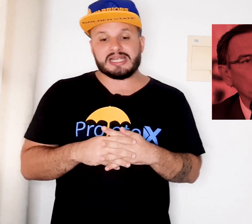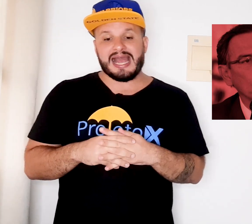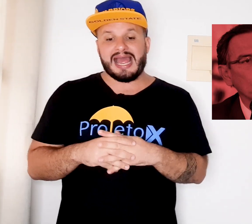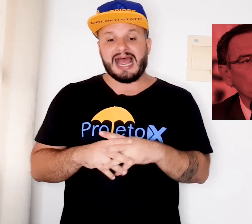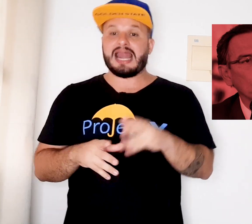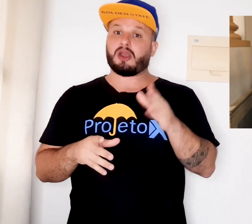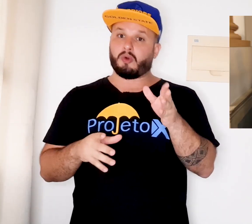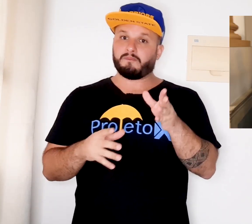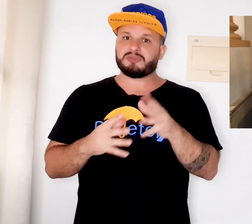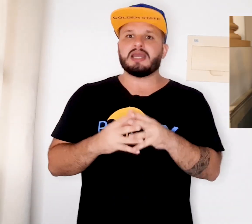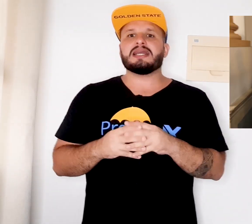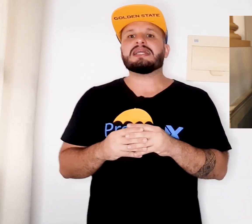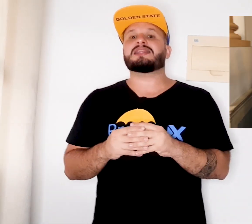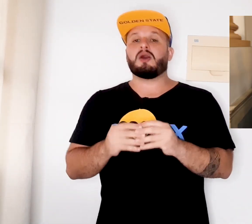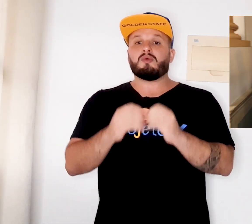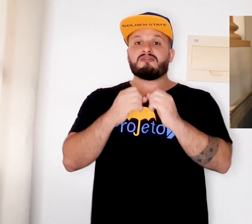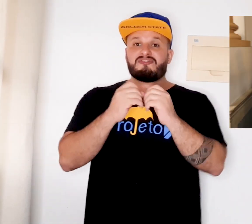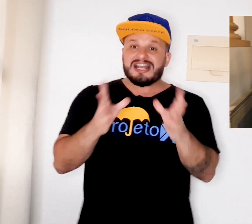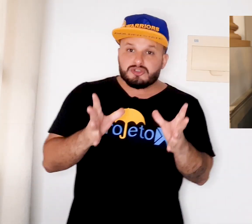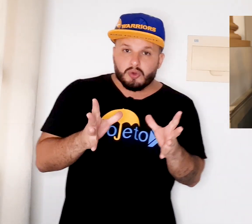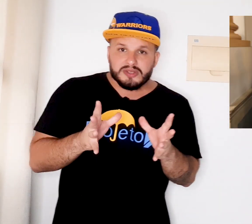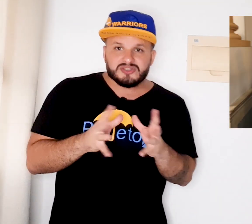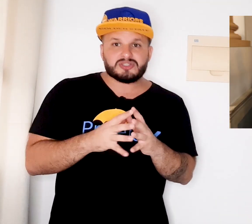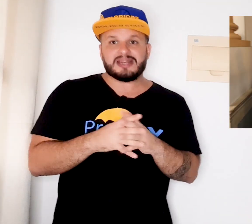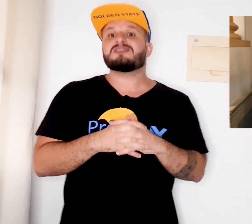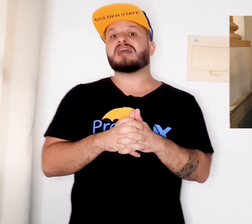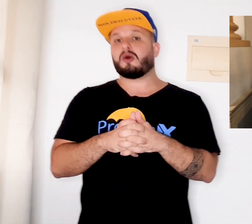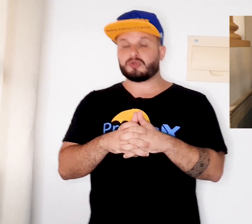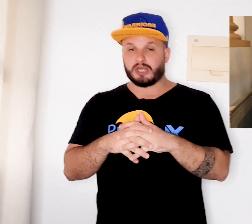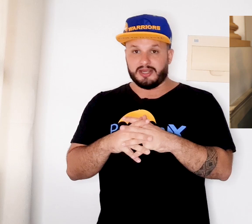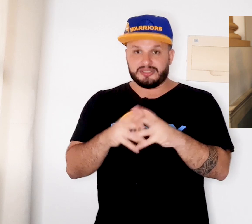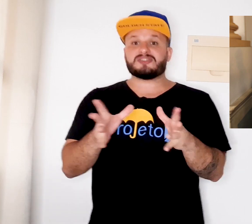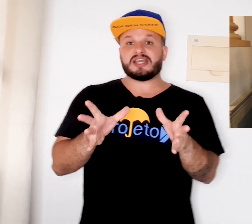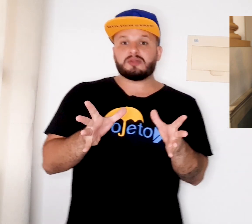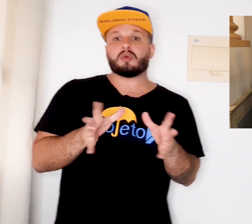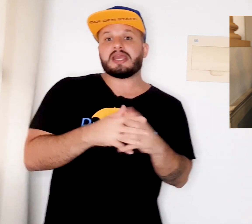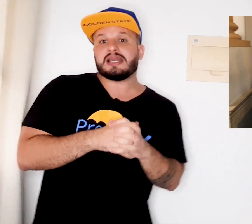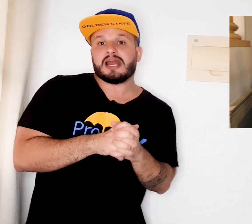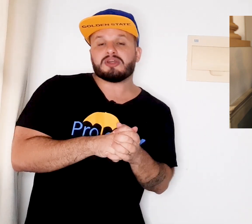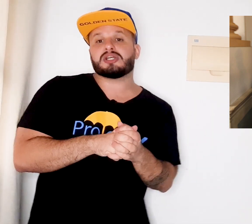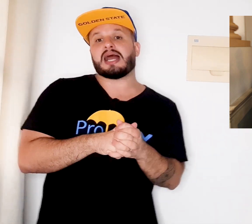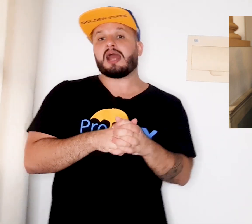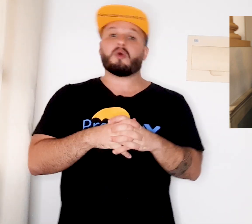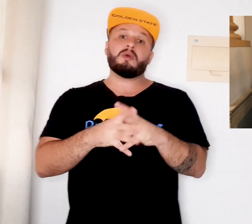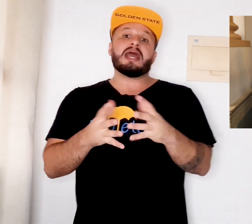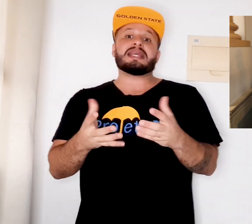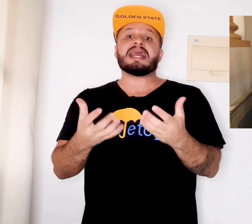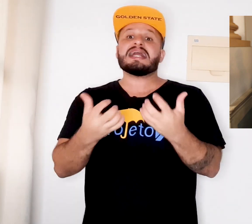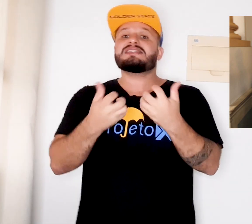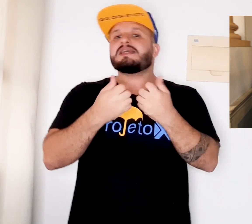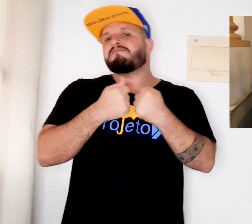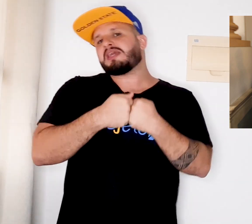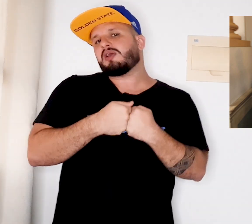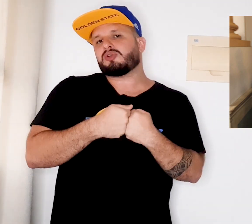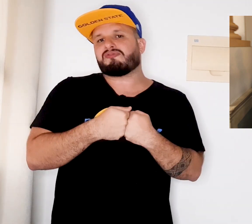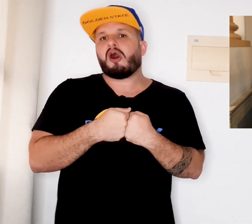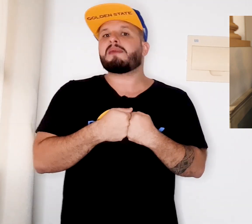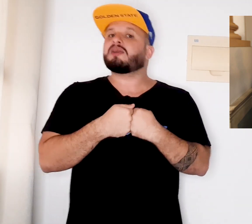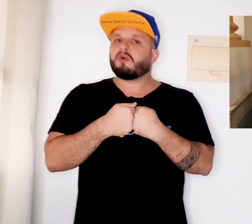Edgar Alarcón, então vazou esses 3 áudios, dizendo ele, né, o Edgar Alarcón, que recebeu de forma